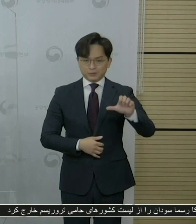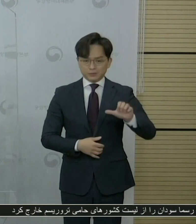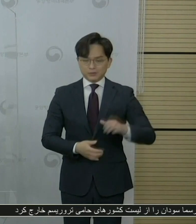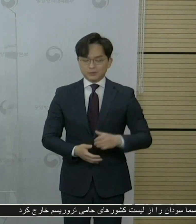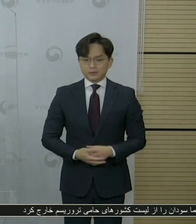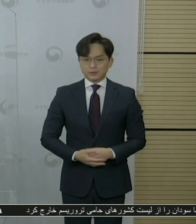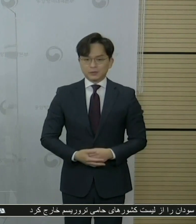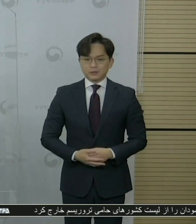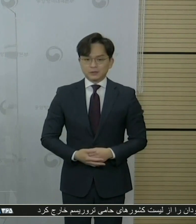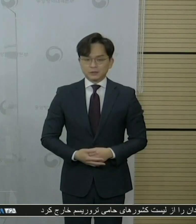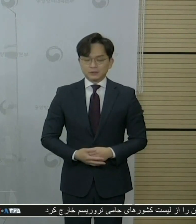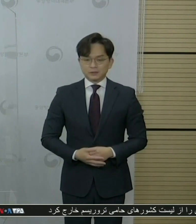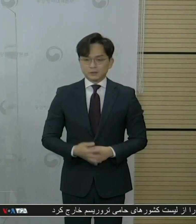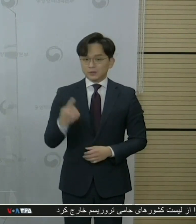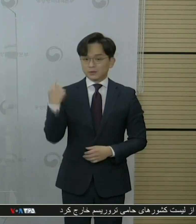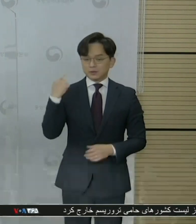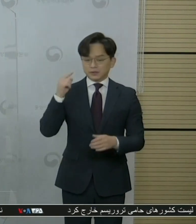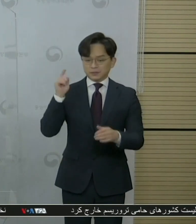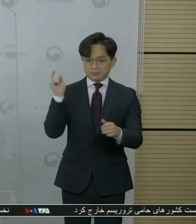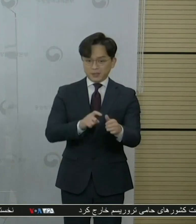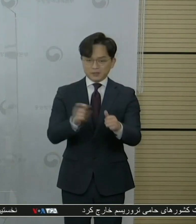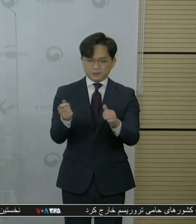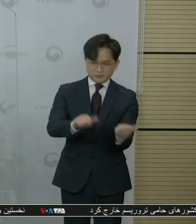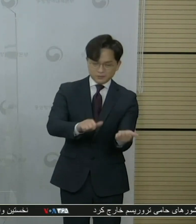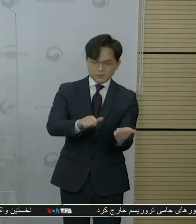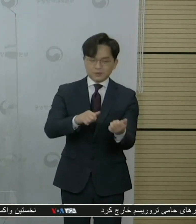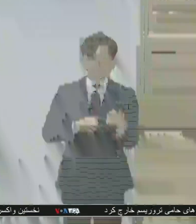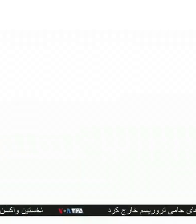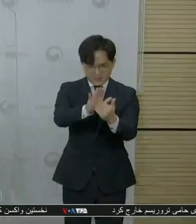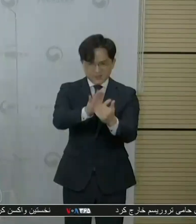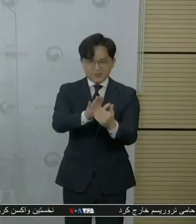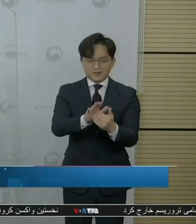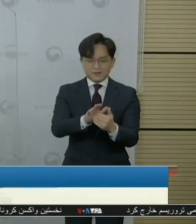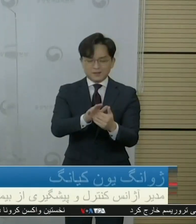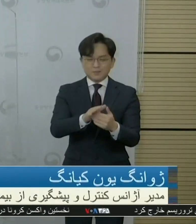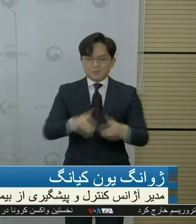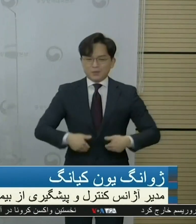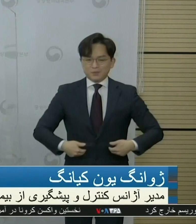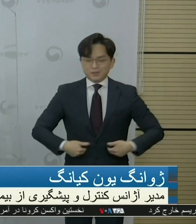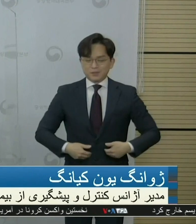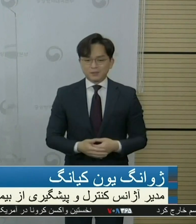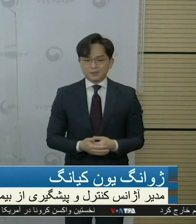که قوانین فاصله گذاری های اجتماعی را نقض می کند می دانند.